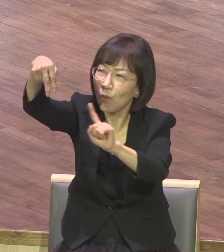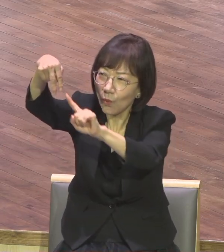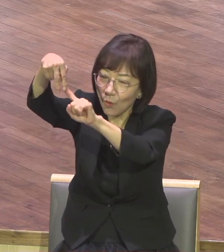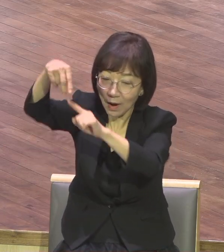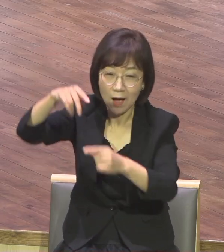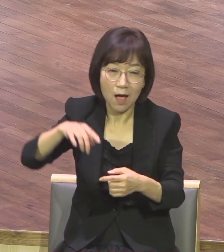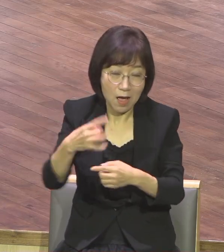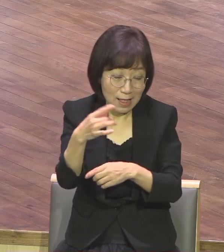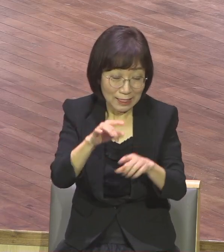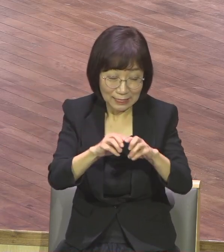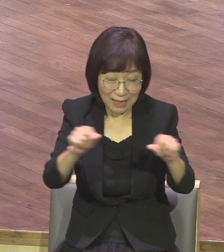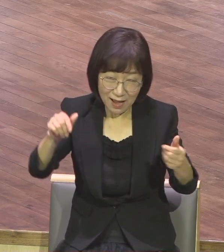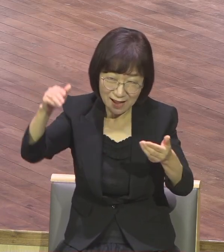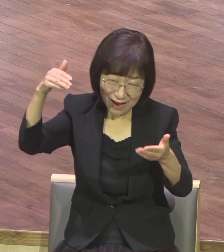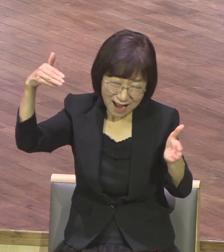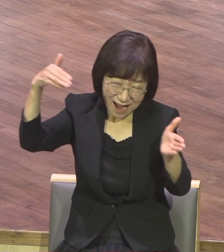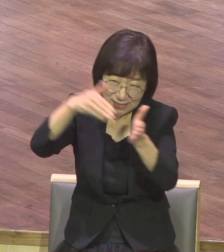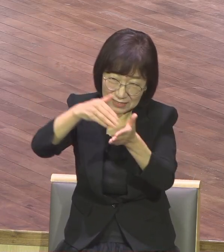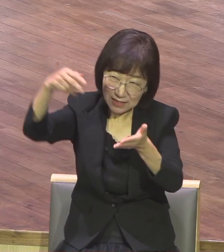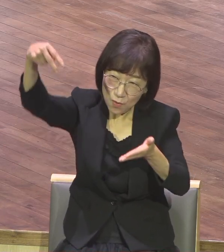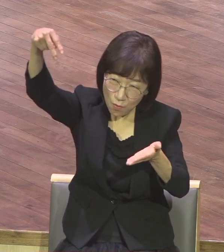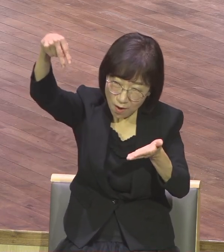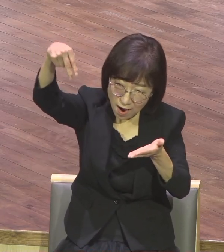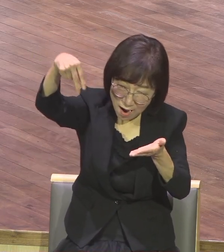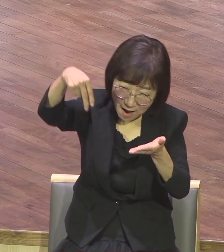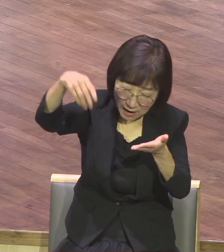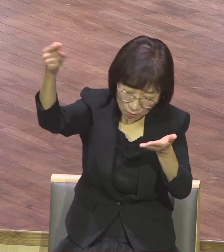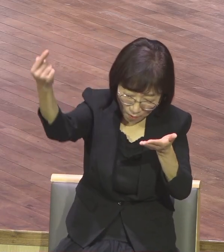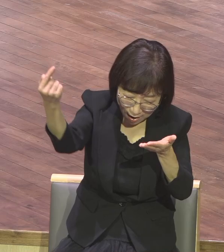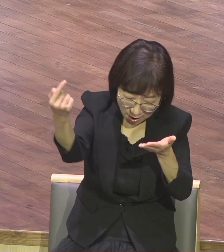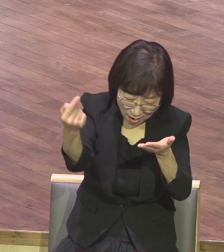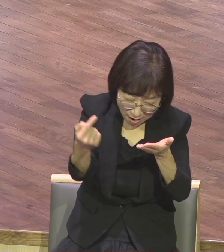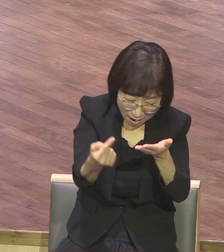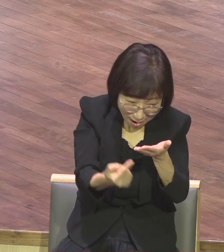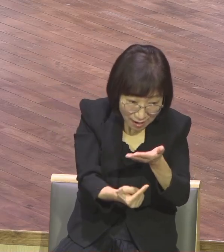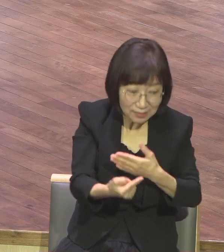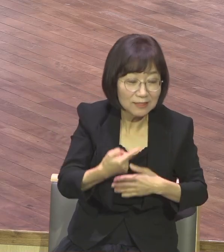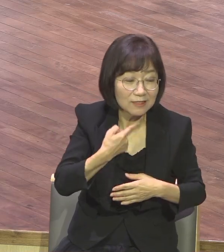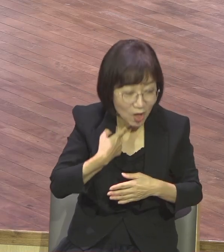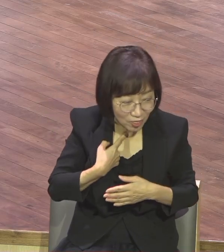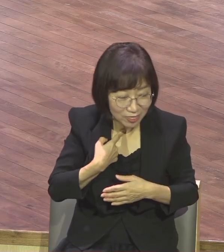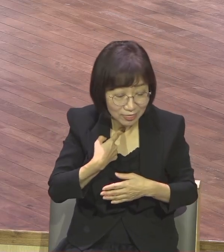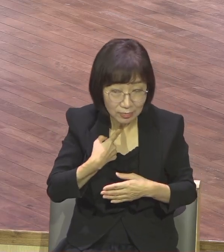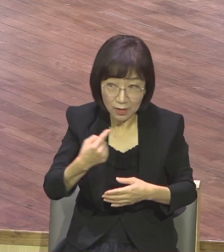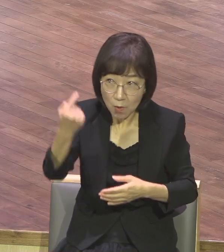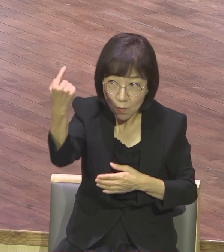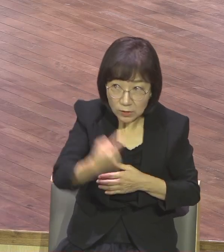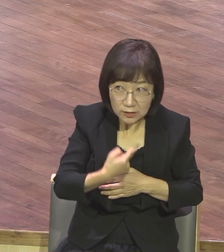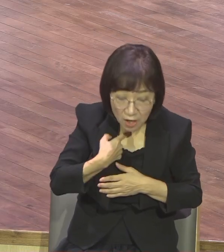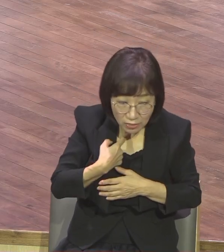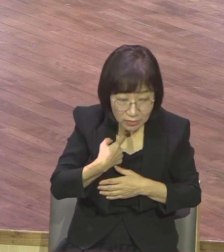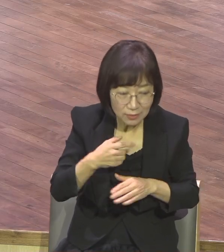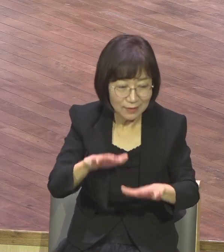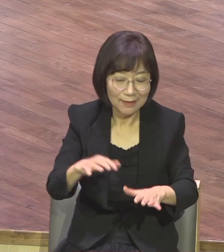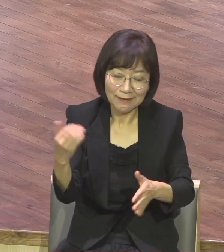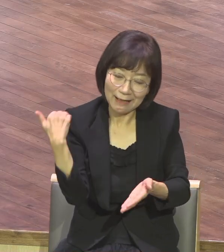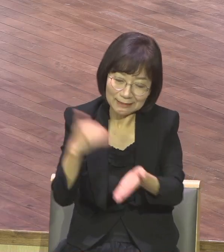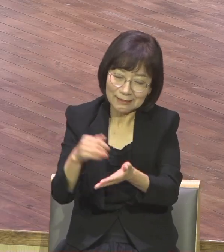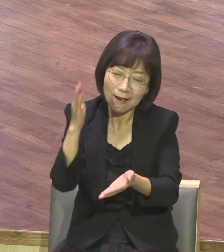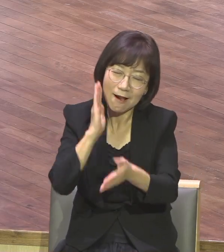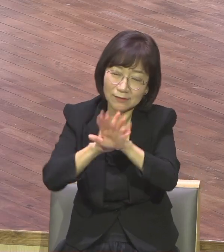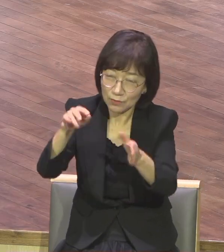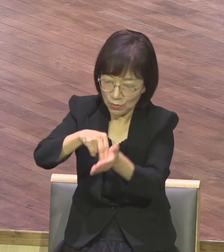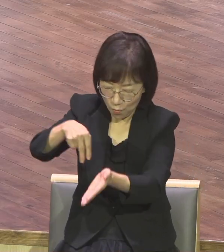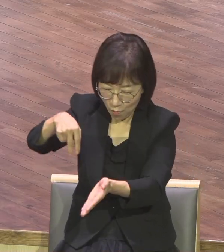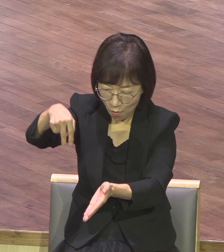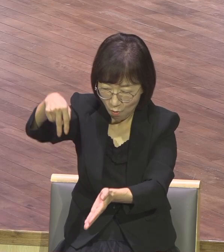아래 낮은 곳으로 내렸었던 것이 아니면 무엇이냐. 내리셨던 그가 또 모든 하늘 위에 오르신 자니